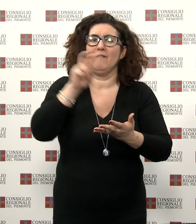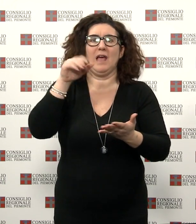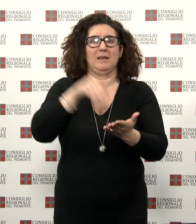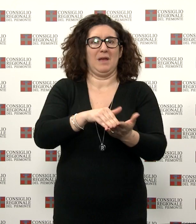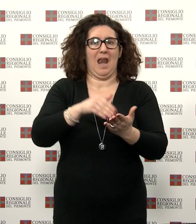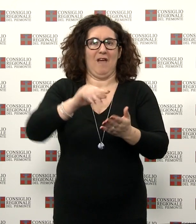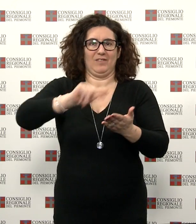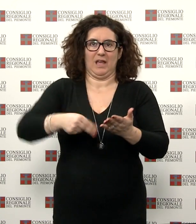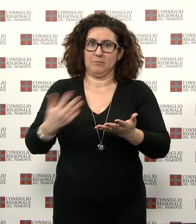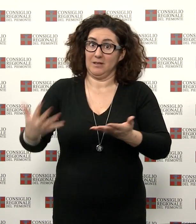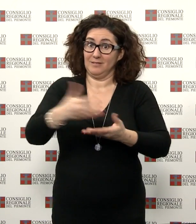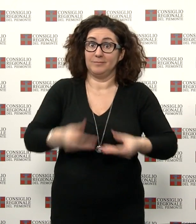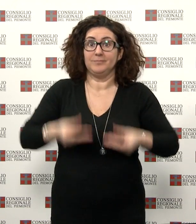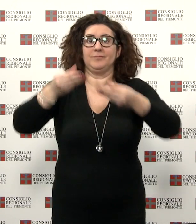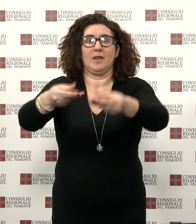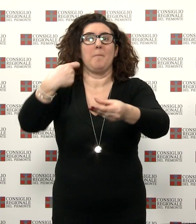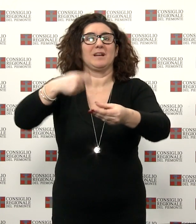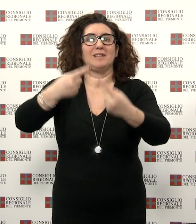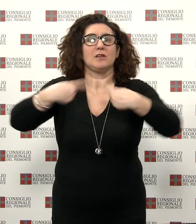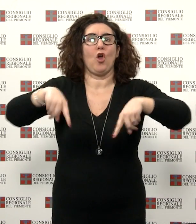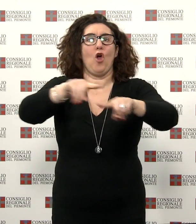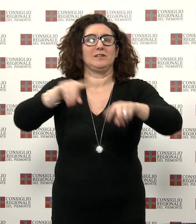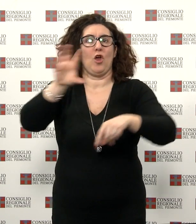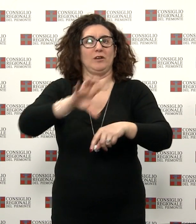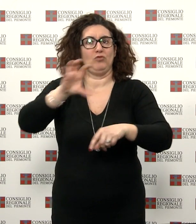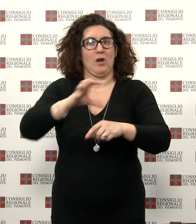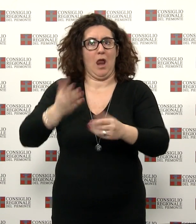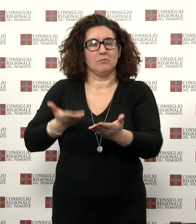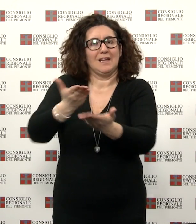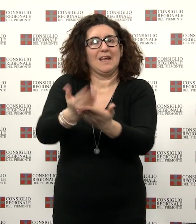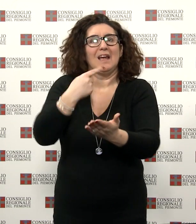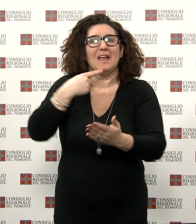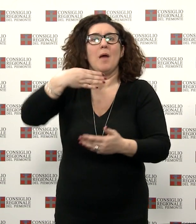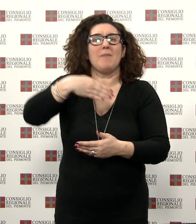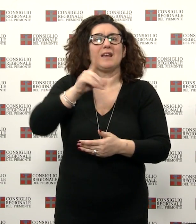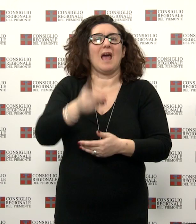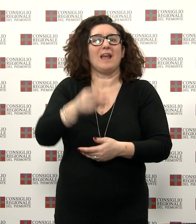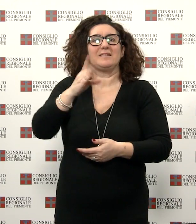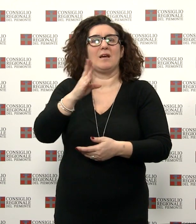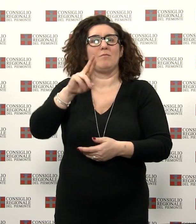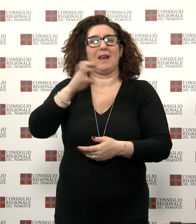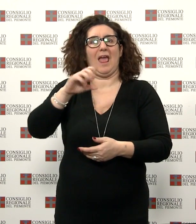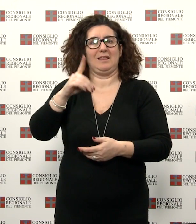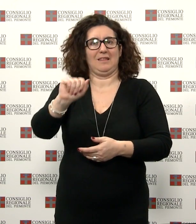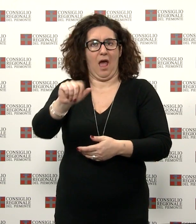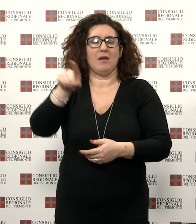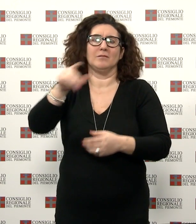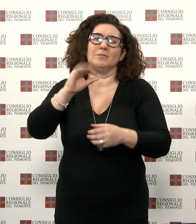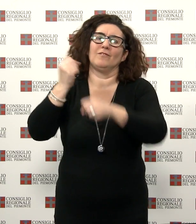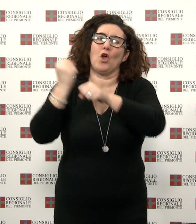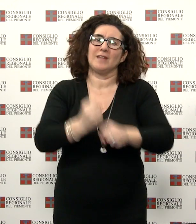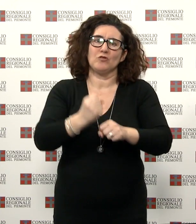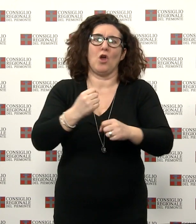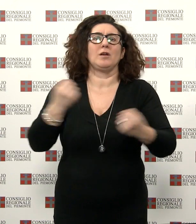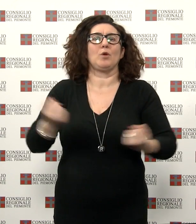consiglio regionale mauro laus da maria grazia breda che guida l'associazione fondazione promozione sociale e prima